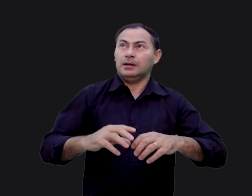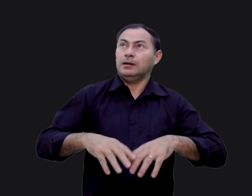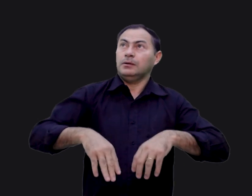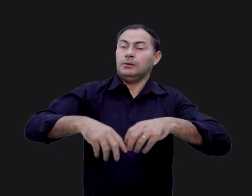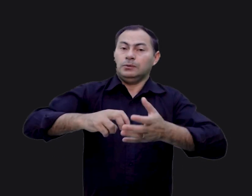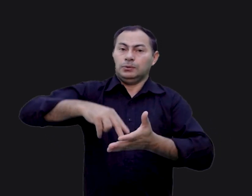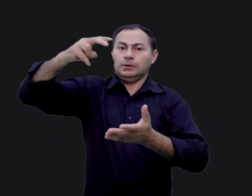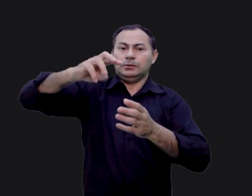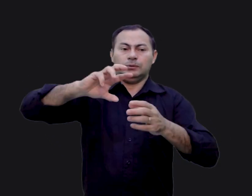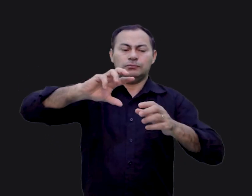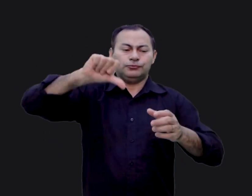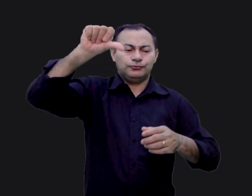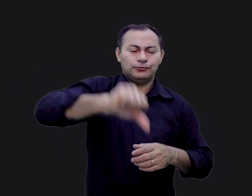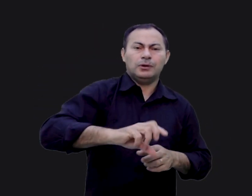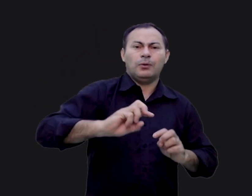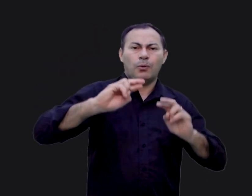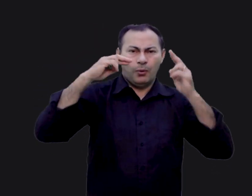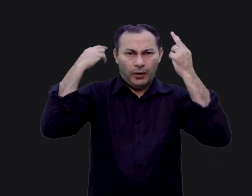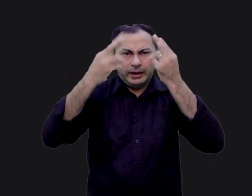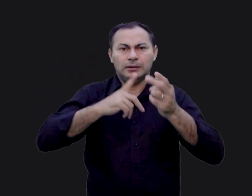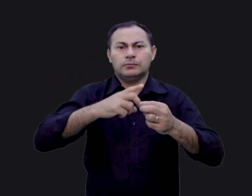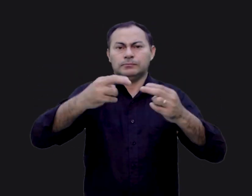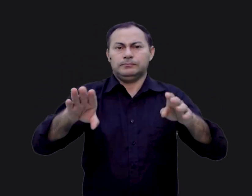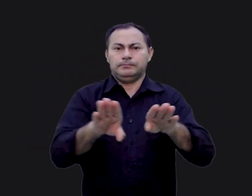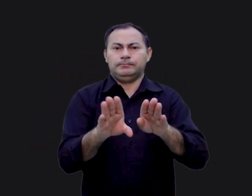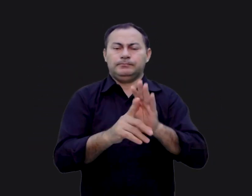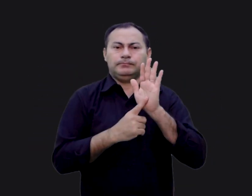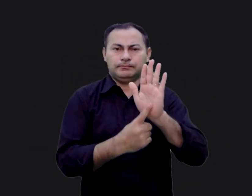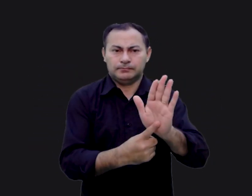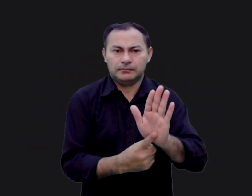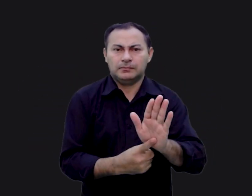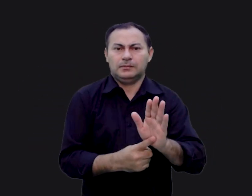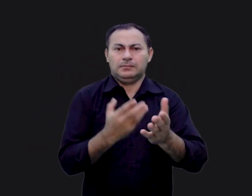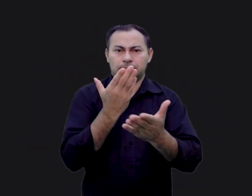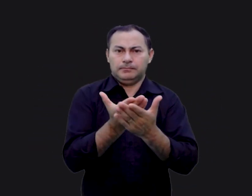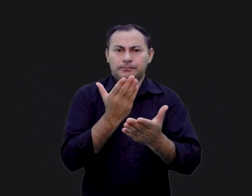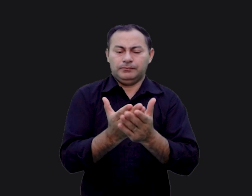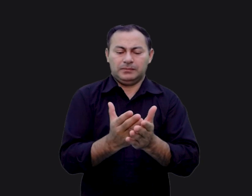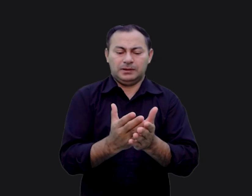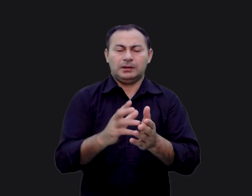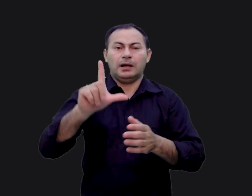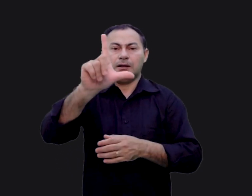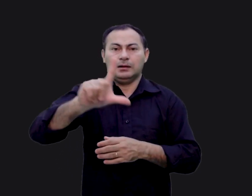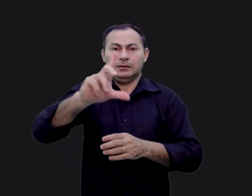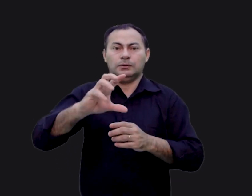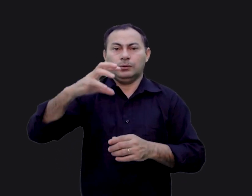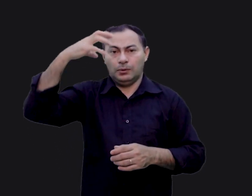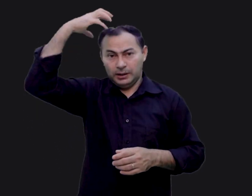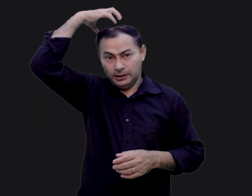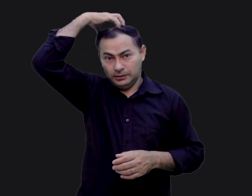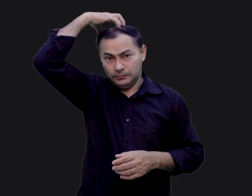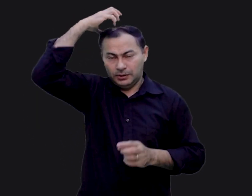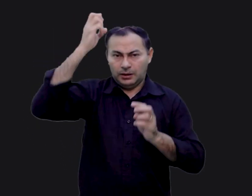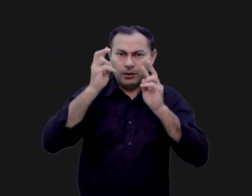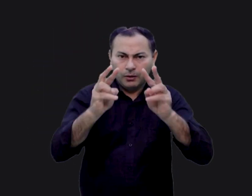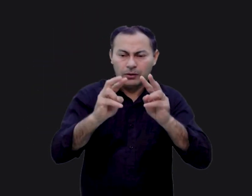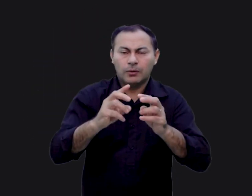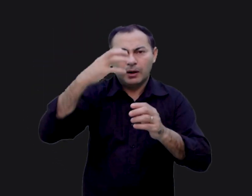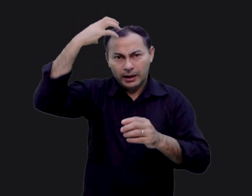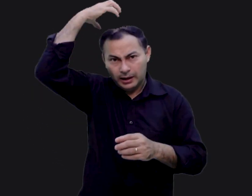da ascensão e queda do reino, há outros pontos para serem destacados nesse estudo da literatura do reino. Observe os reis